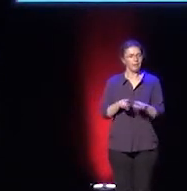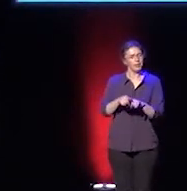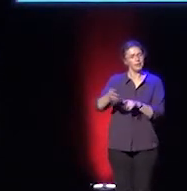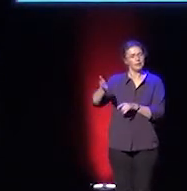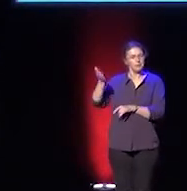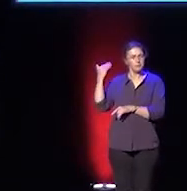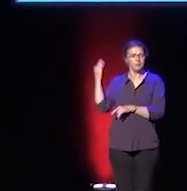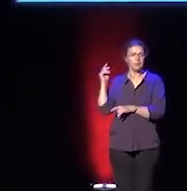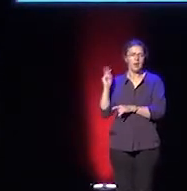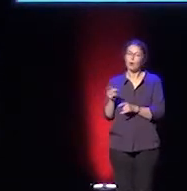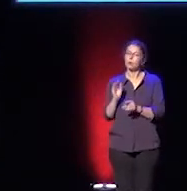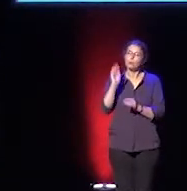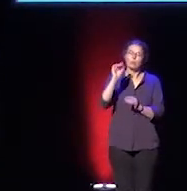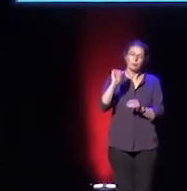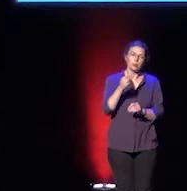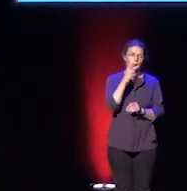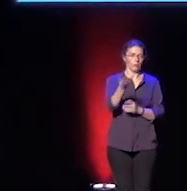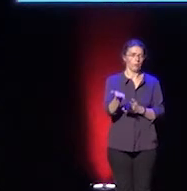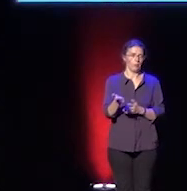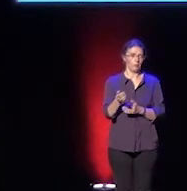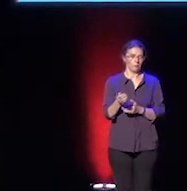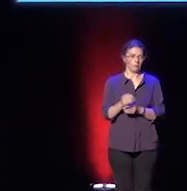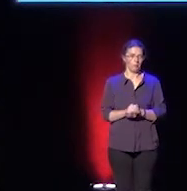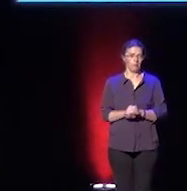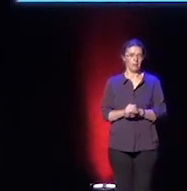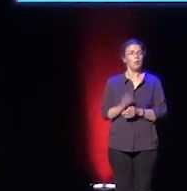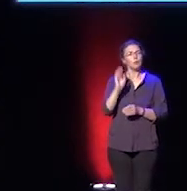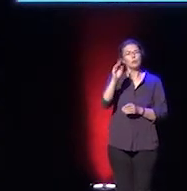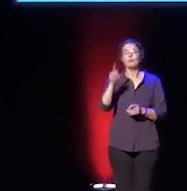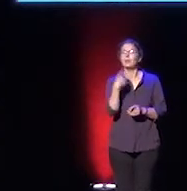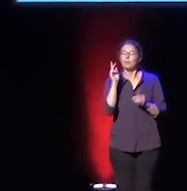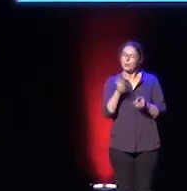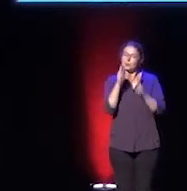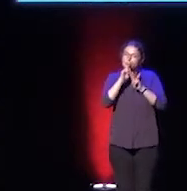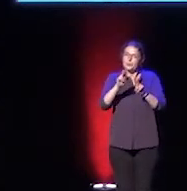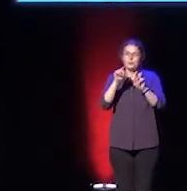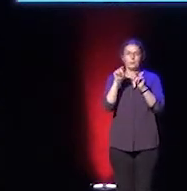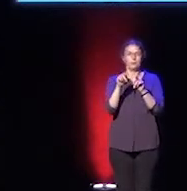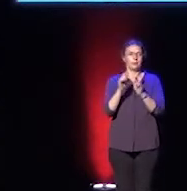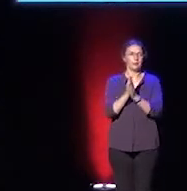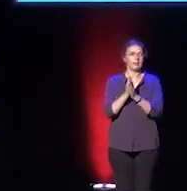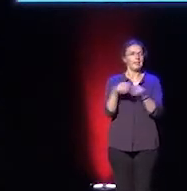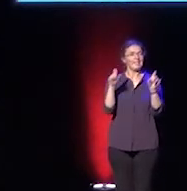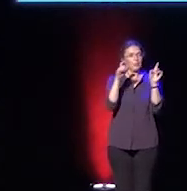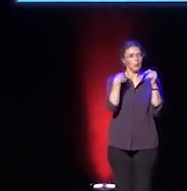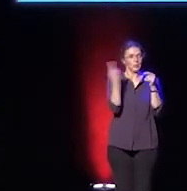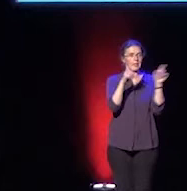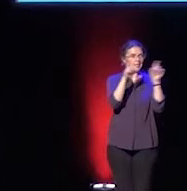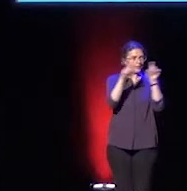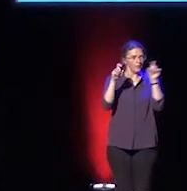Vergangenheit, auch nach vorne blicken, auch zukünftig darauf achten, dass die Themen